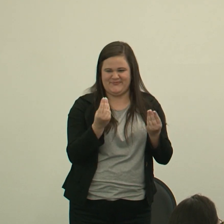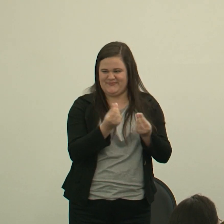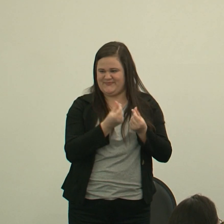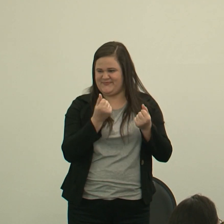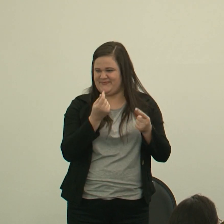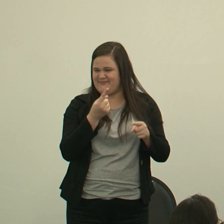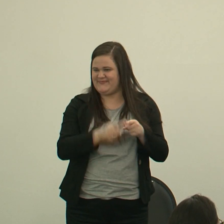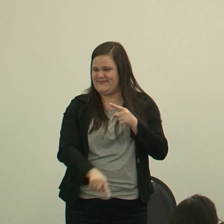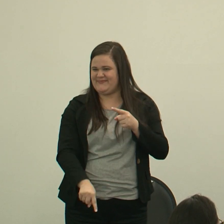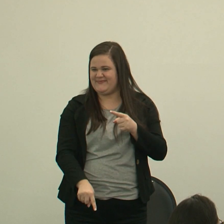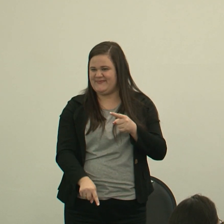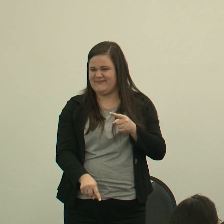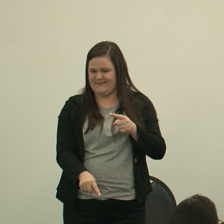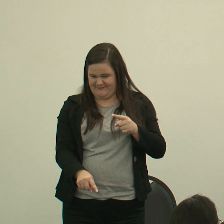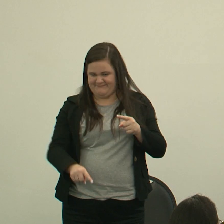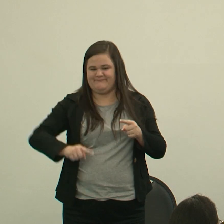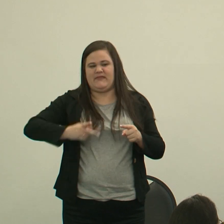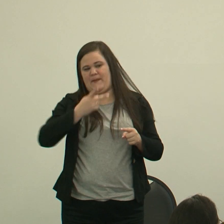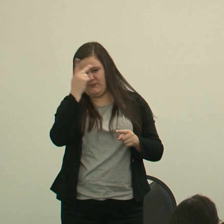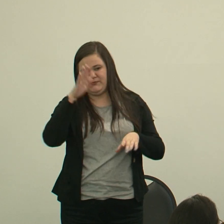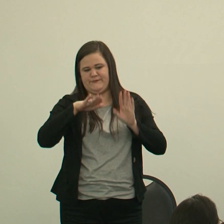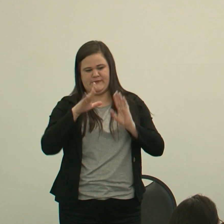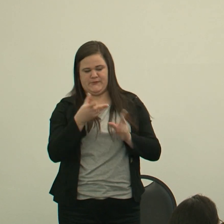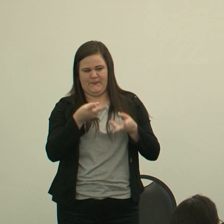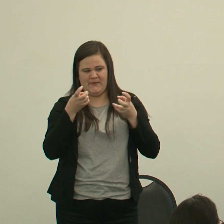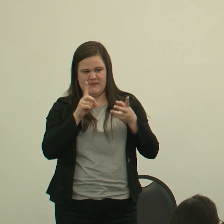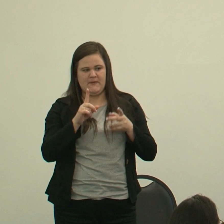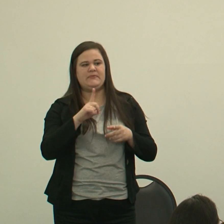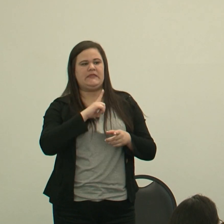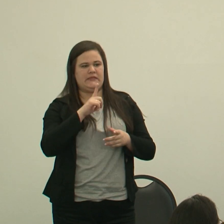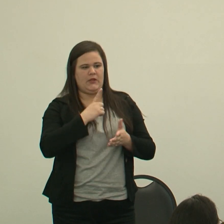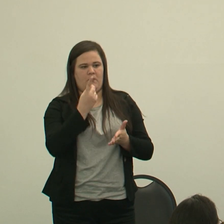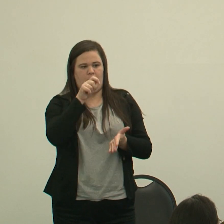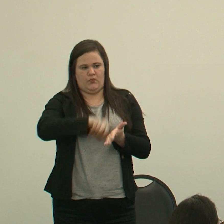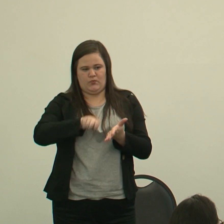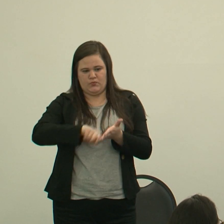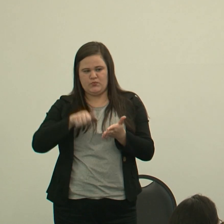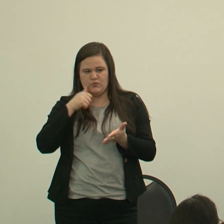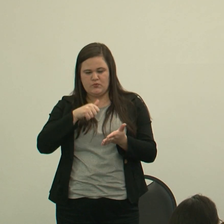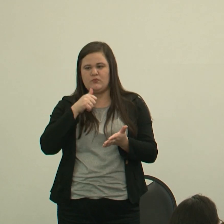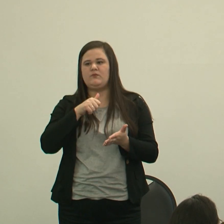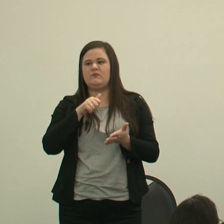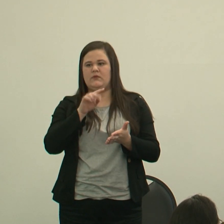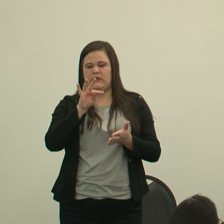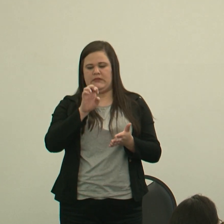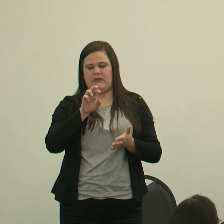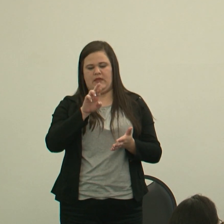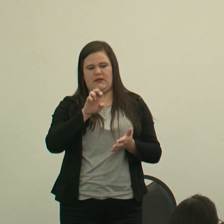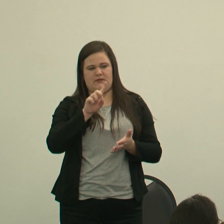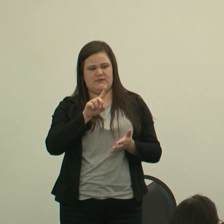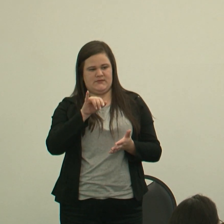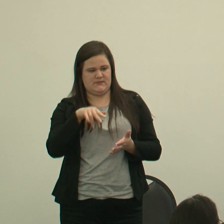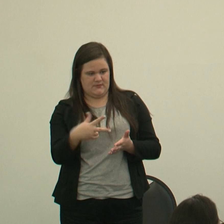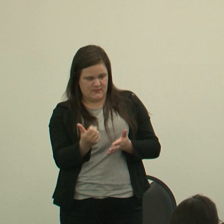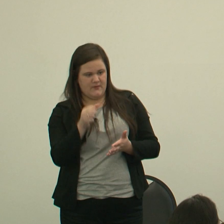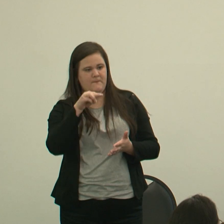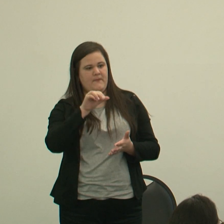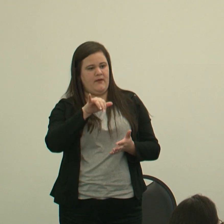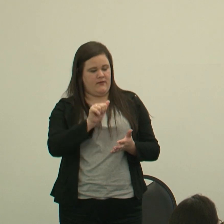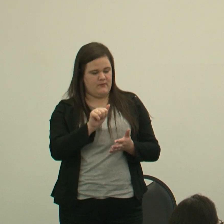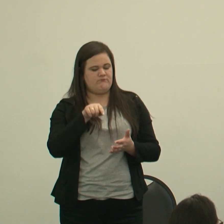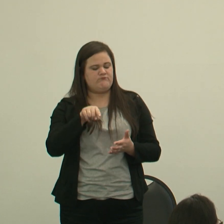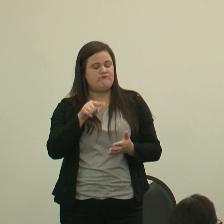não percebe. Tem uma autora chamada Terezinha Maier. Tudo eu dou um jeito de colocar essa autora, porque ela tem uma ideia muito